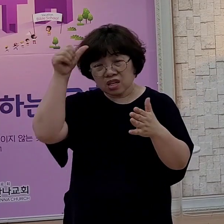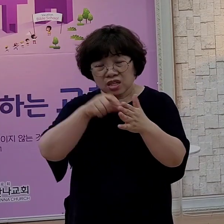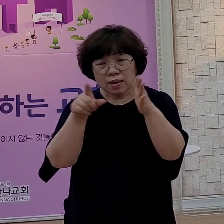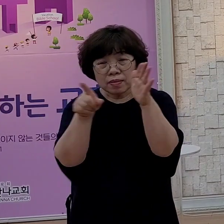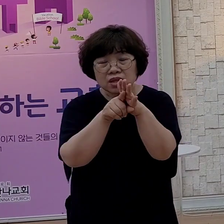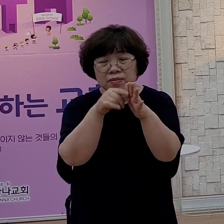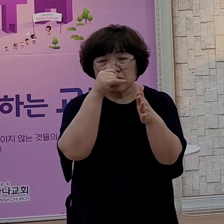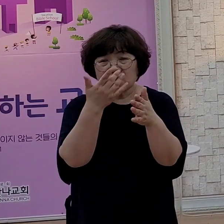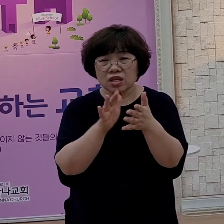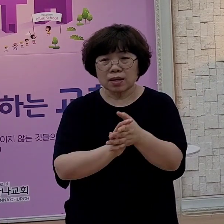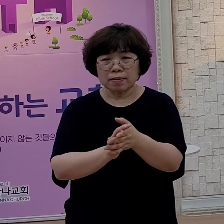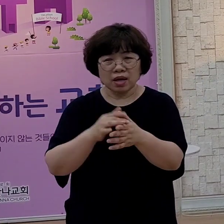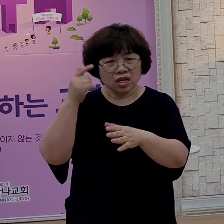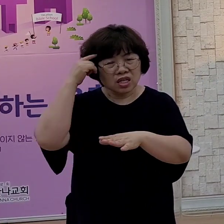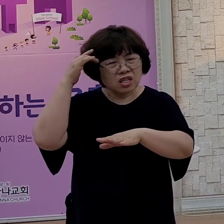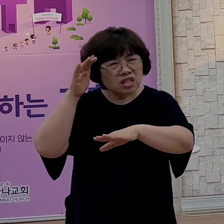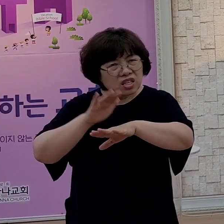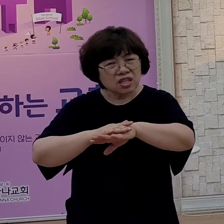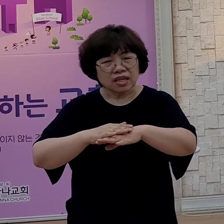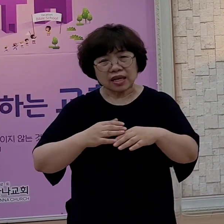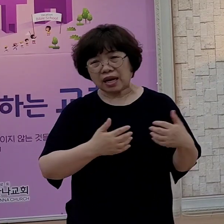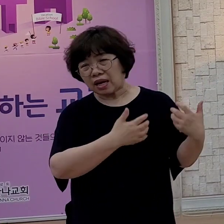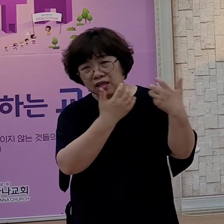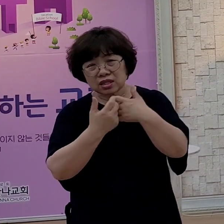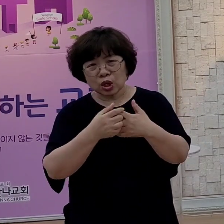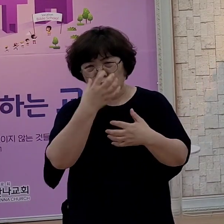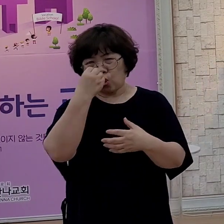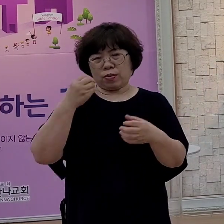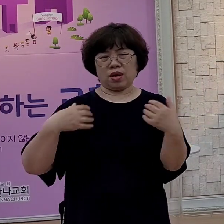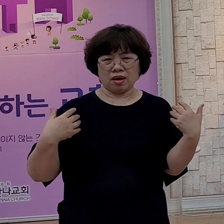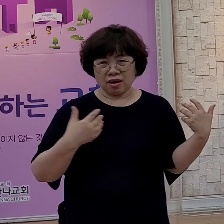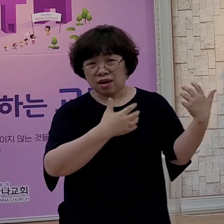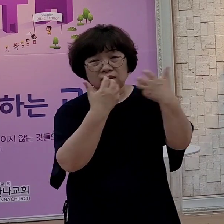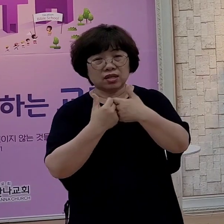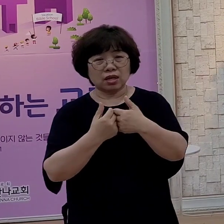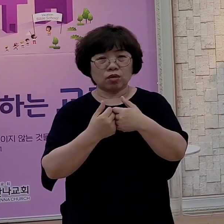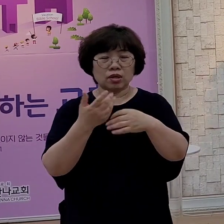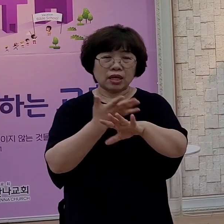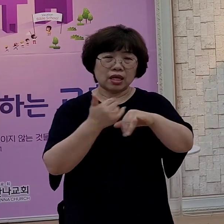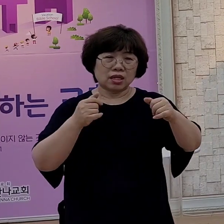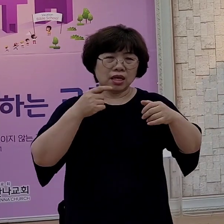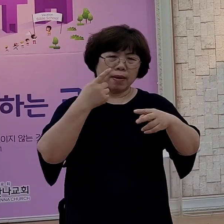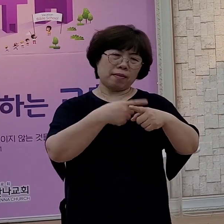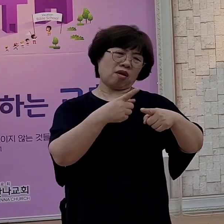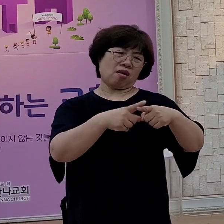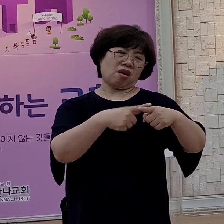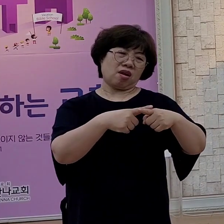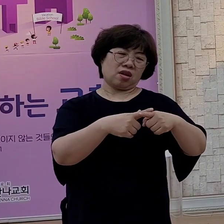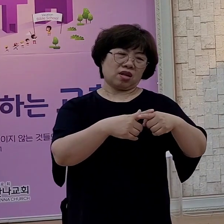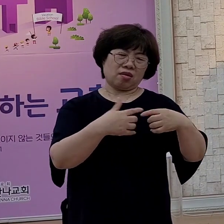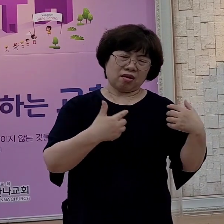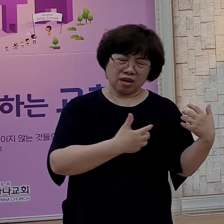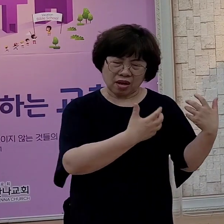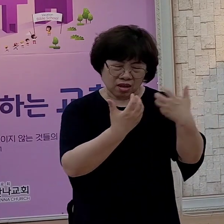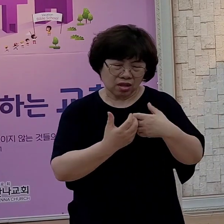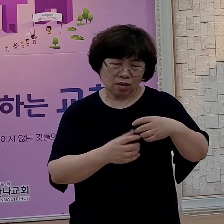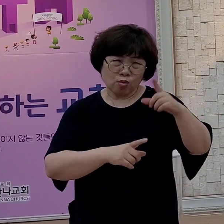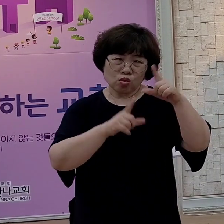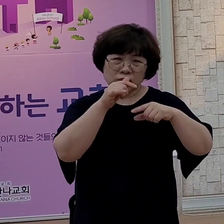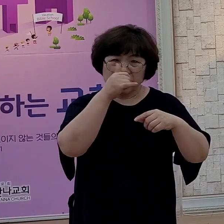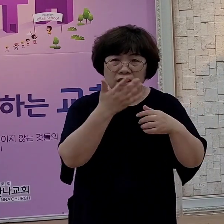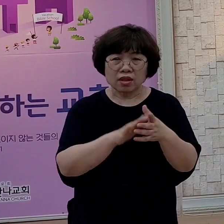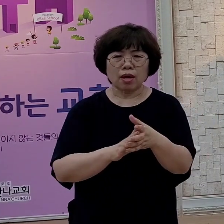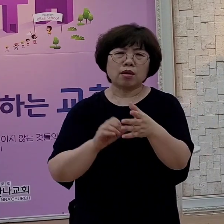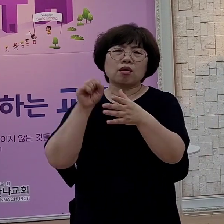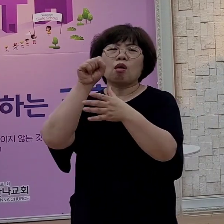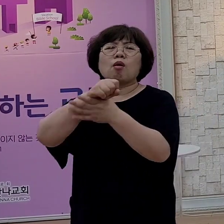차가지고 교만으로 가득 차가지고 온갖 그냥 남을 잣대 평가하는 것은 가득 차가지고 그런데 이런 열매는